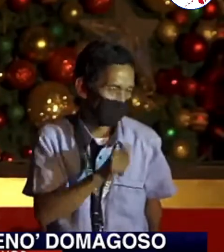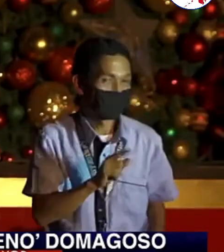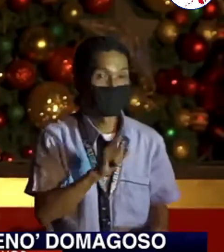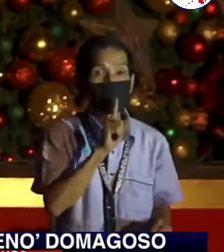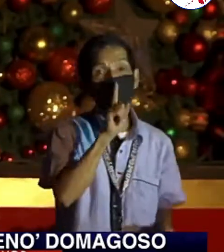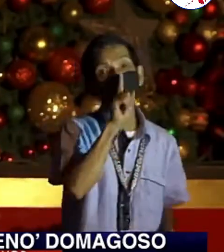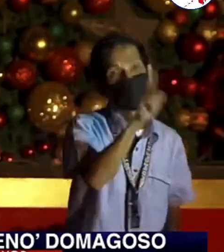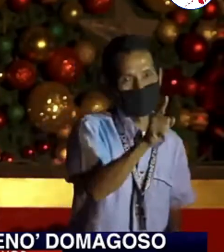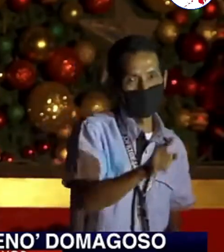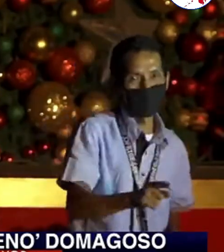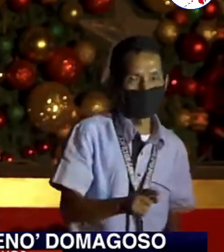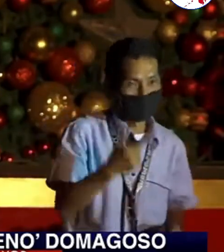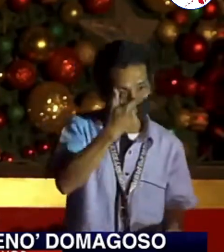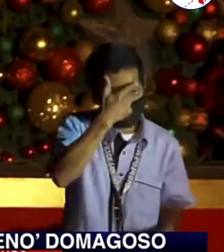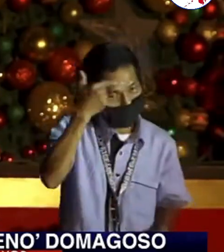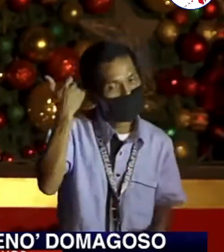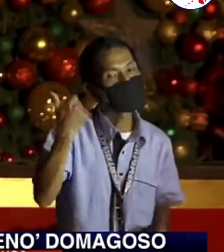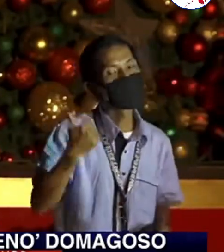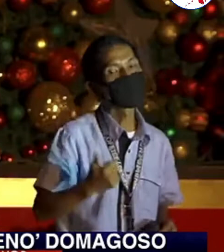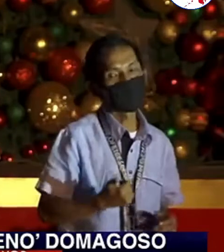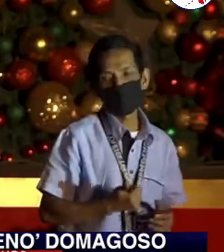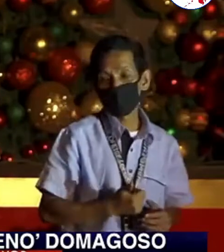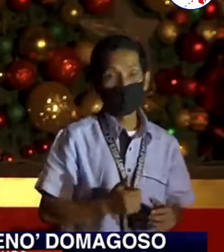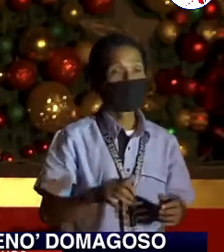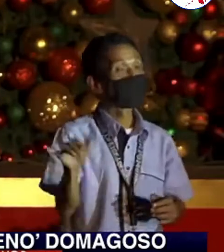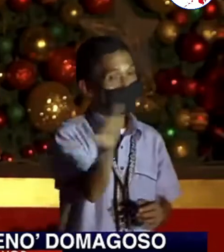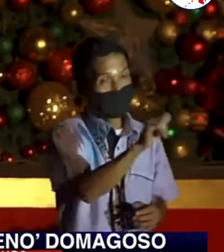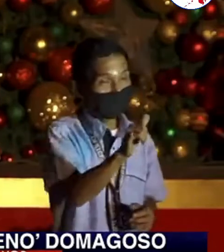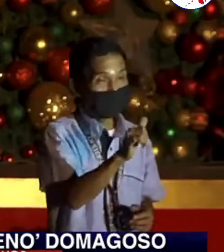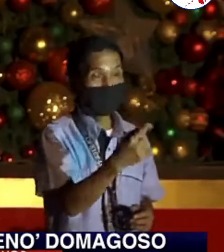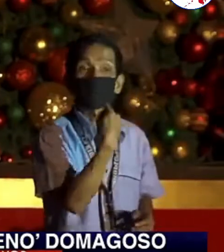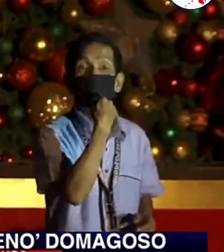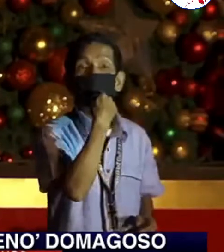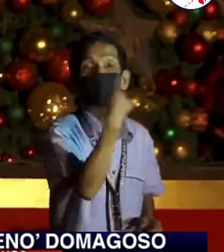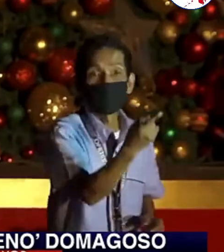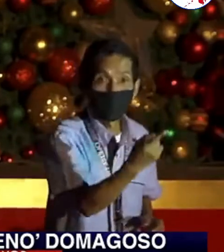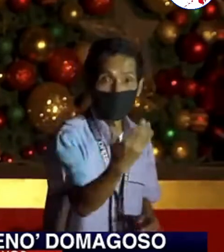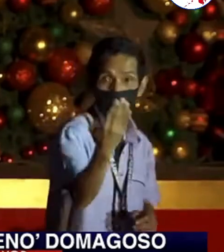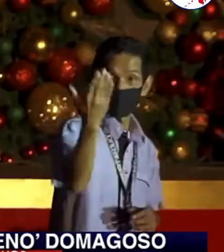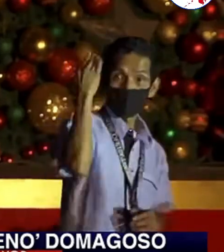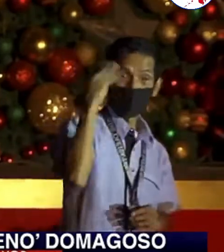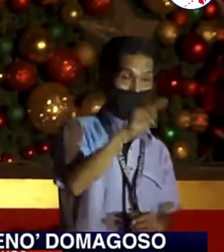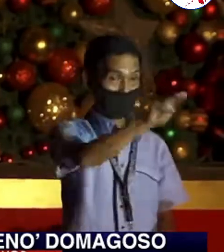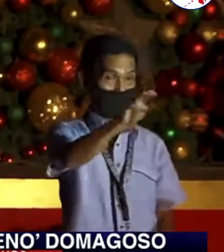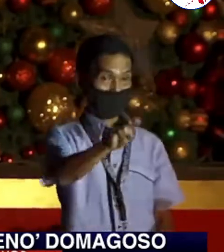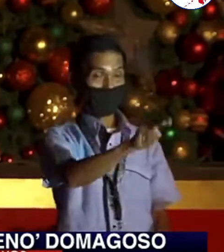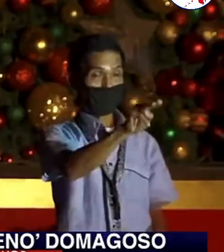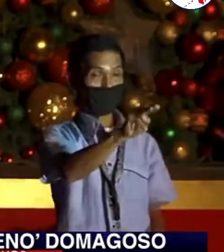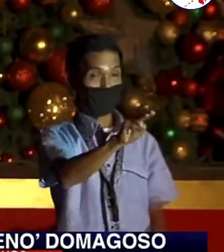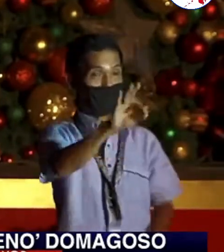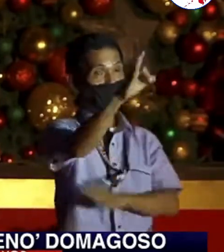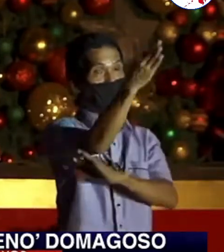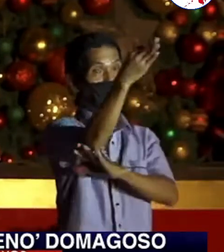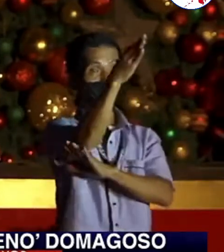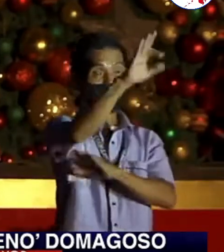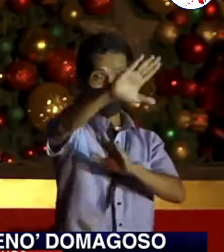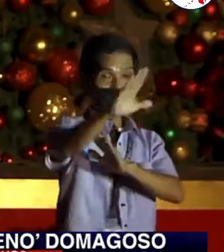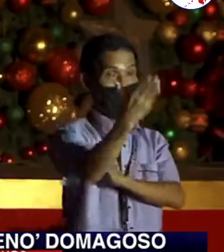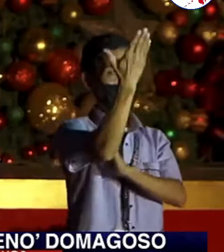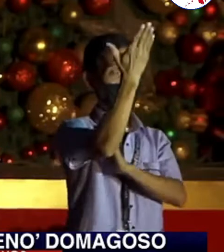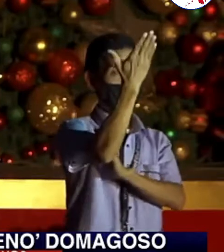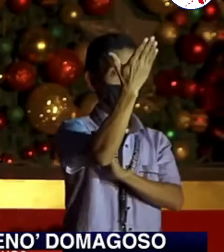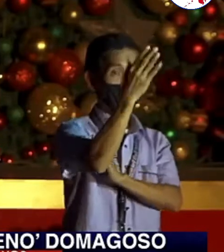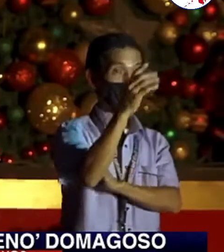Sigurado yan. Dahil, katulad na nabanggit ko noong nakaraang Lunes, nung flag ceremony,